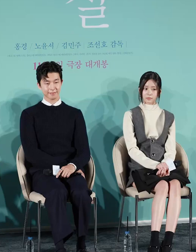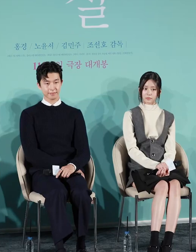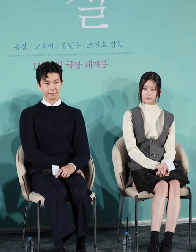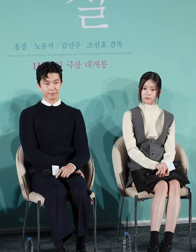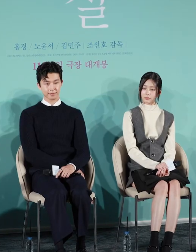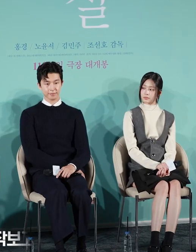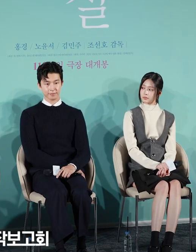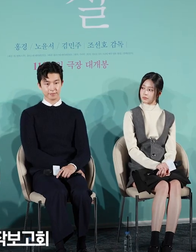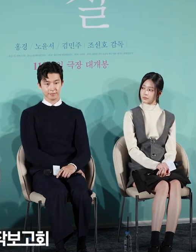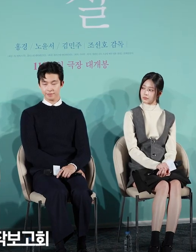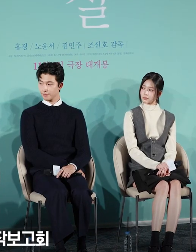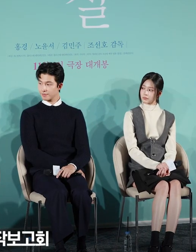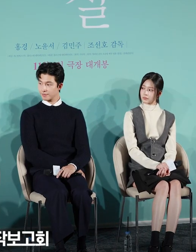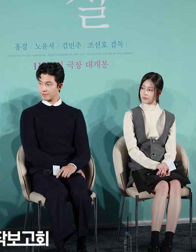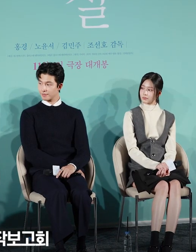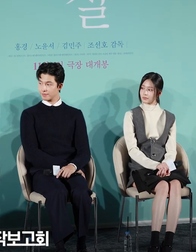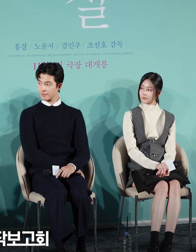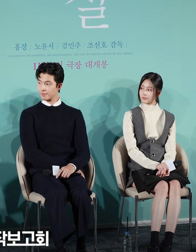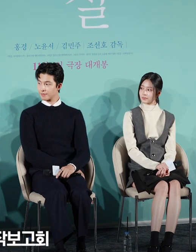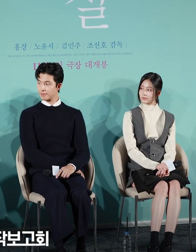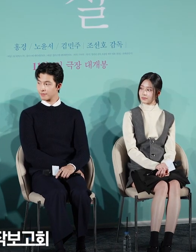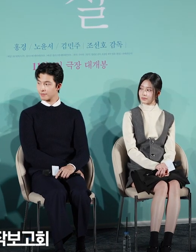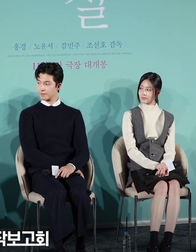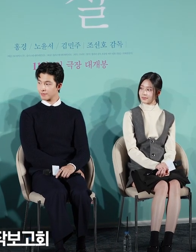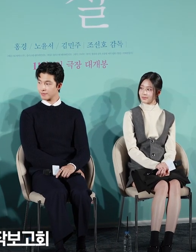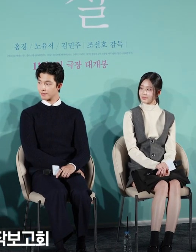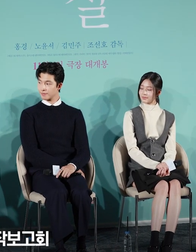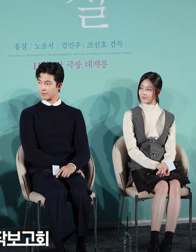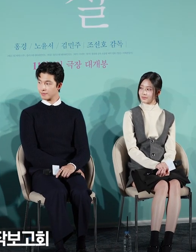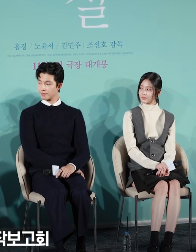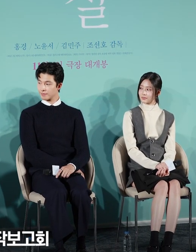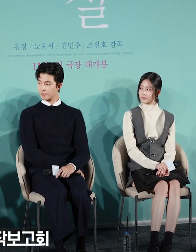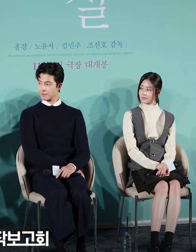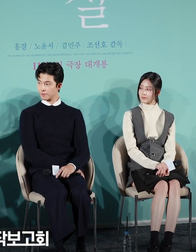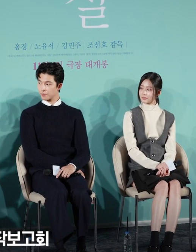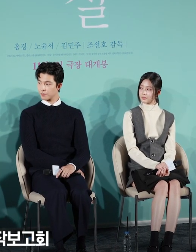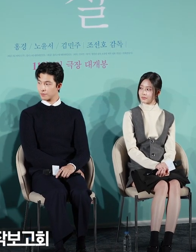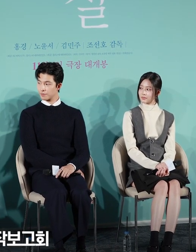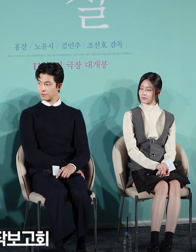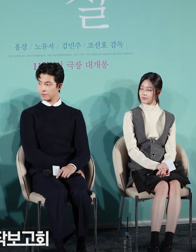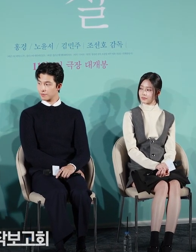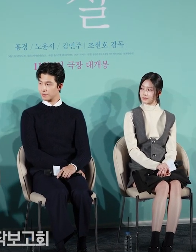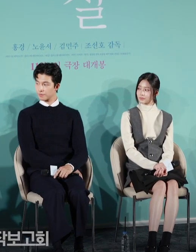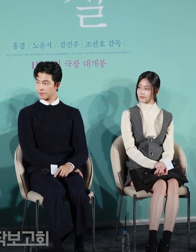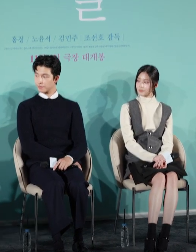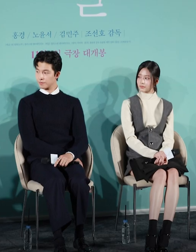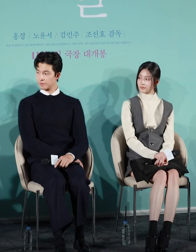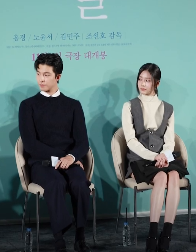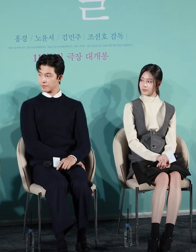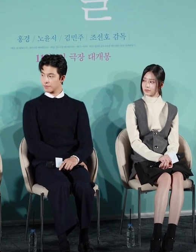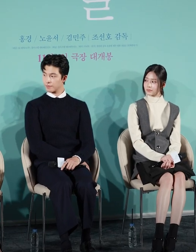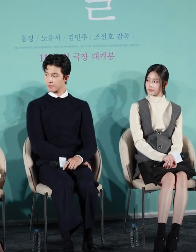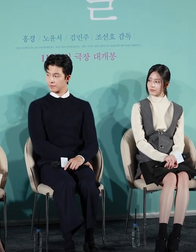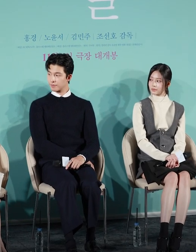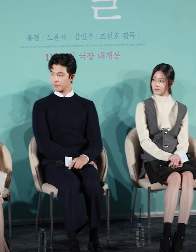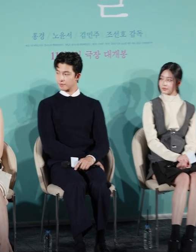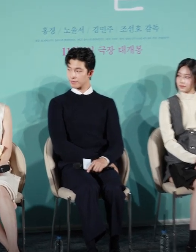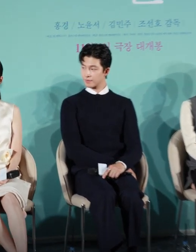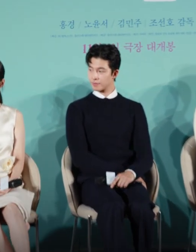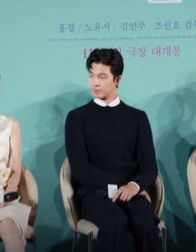얼굴 이름 수어가 굉장히 인상적이에요. 얼굴 이름 수어. 배우분들의 수어 연습 과정도 굉장히 궁금한데 일단 얼굴